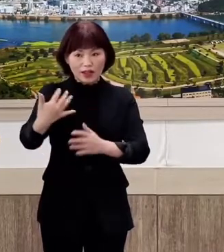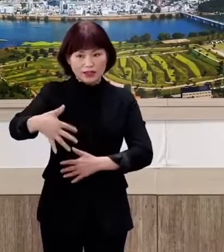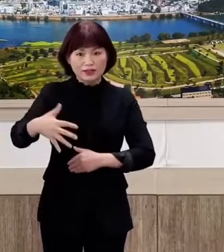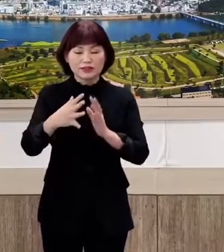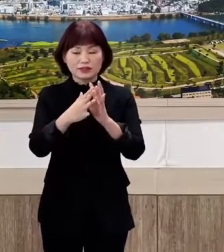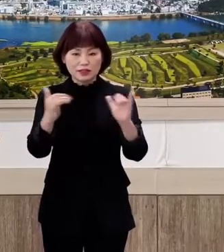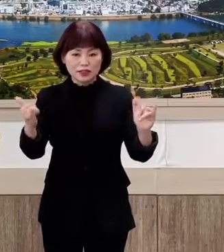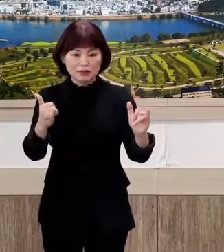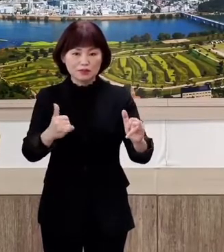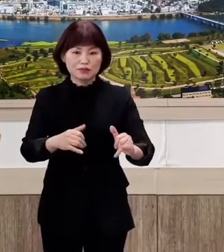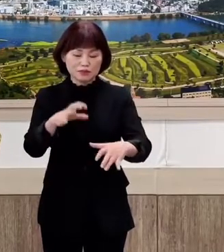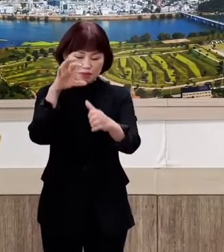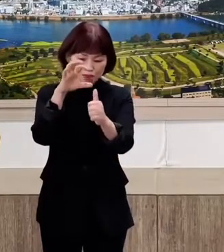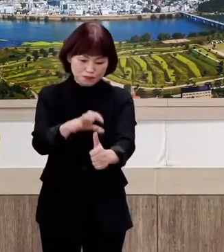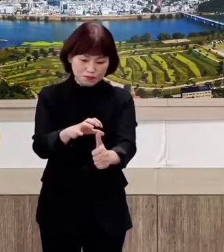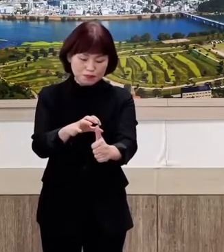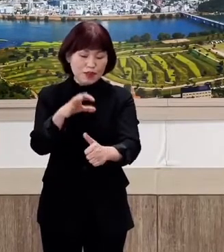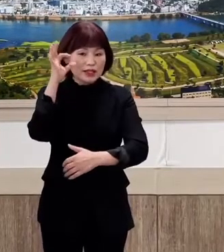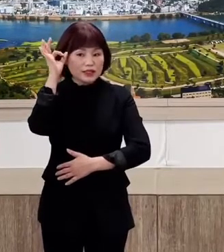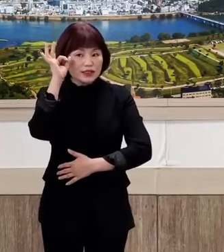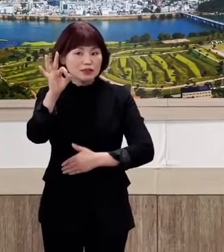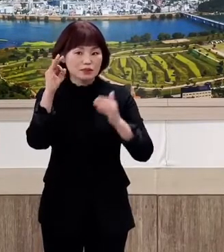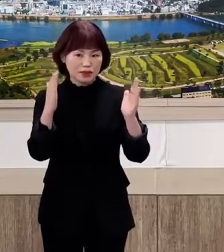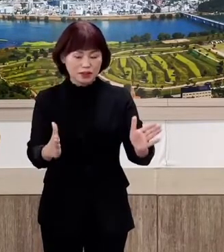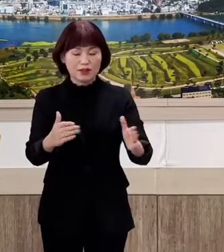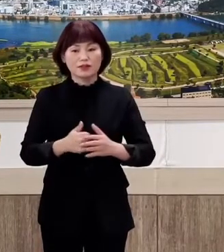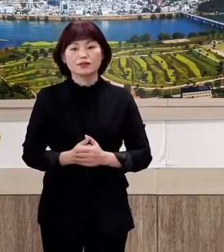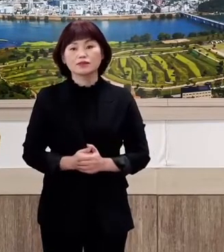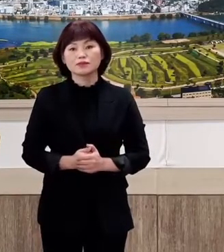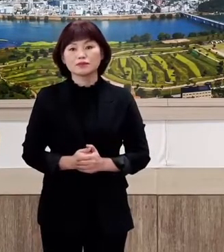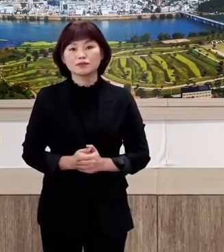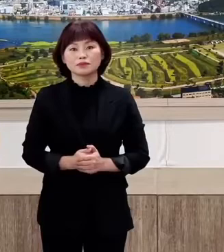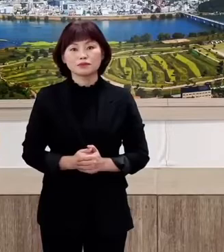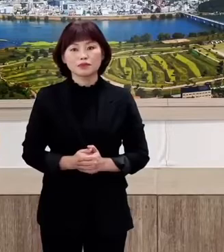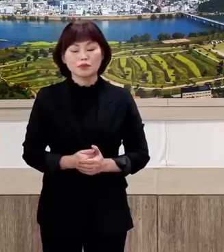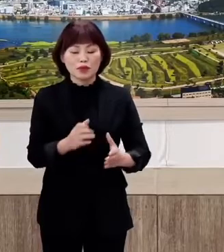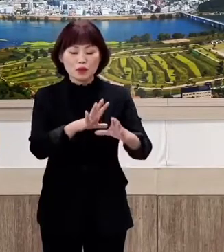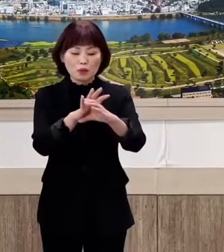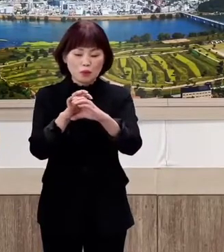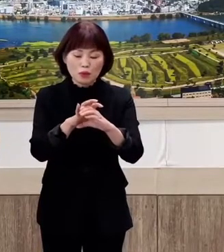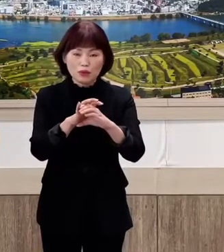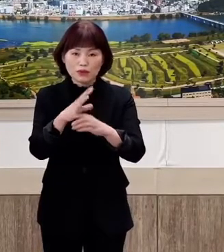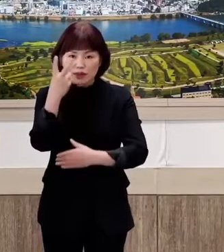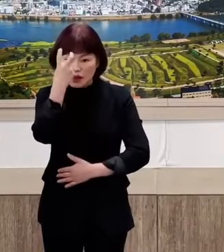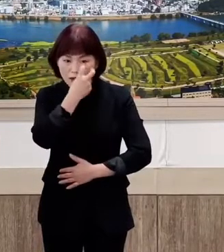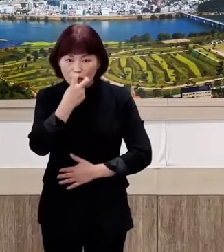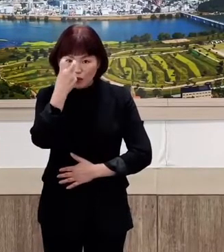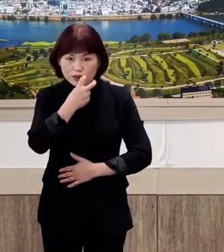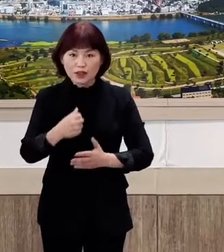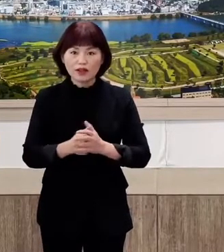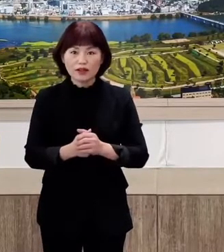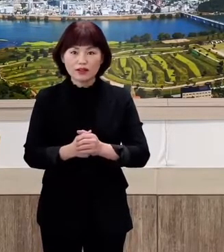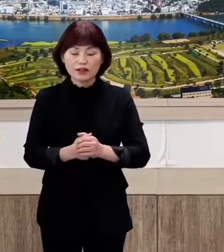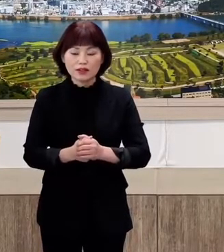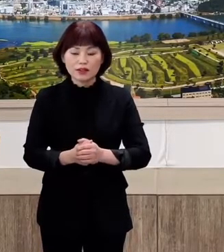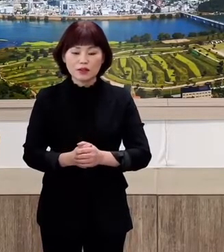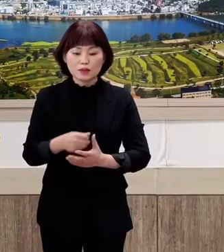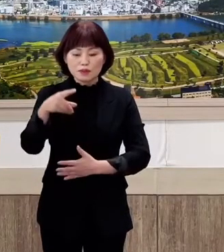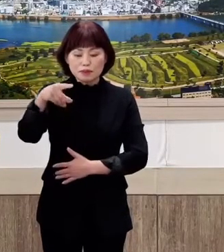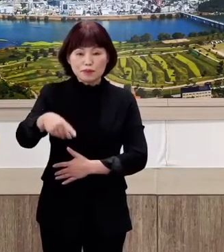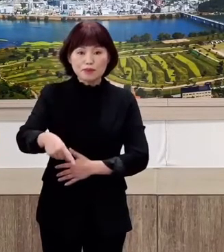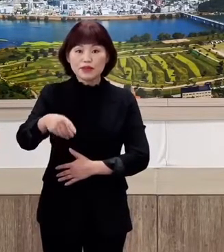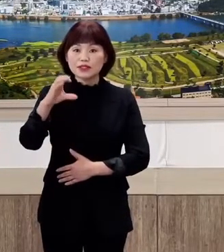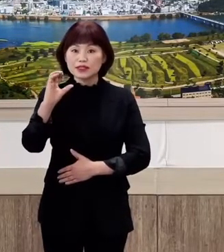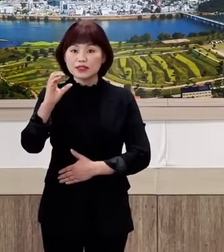적용됩니다. 다음은 코로나19 진단 검사인 유전자 증폭, 즉